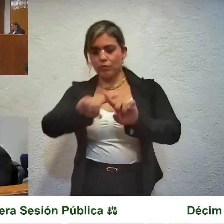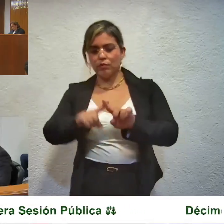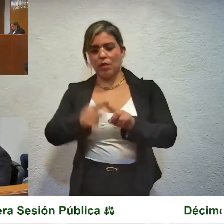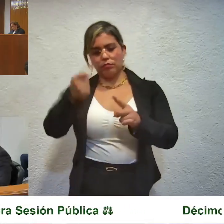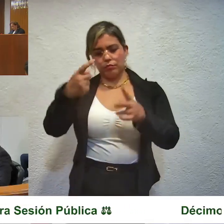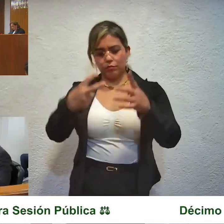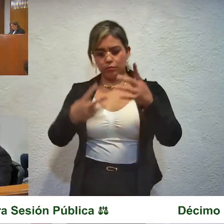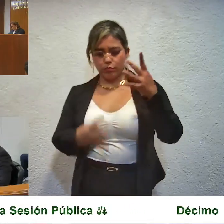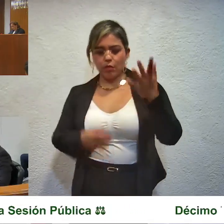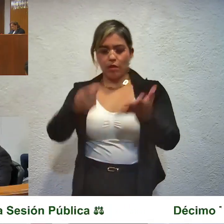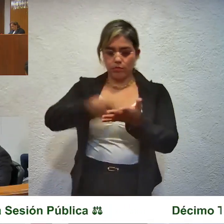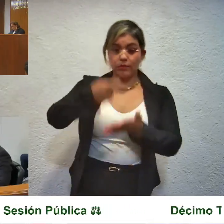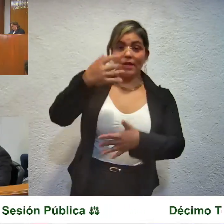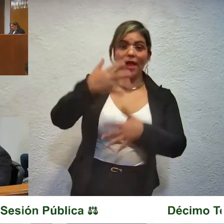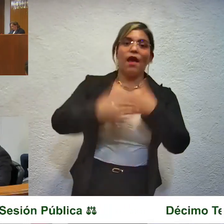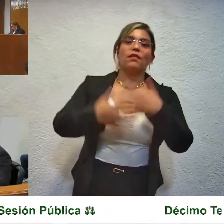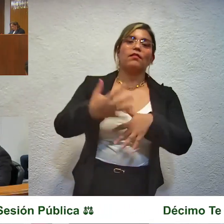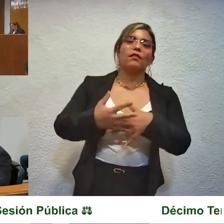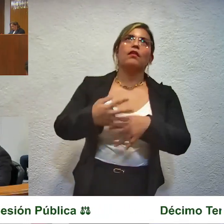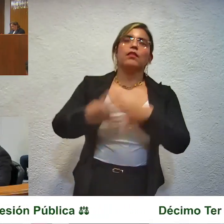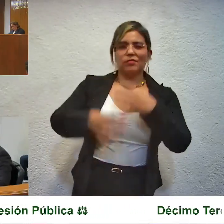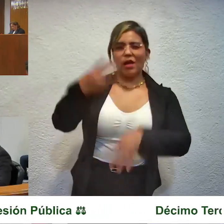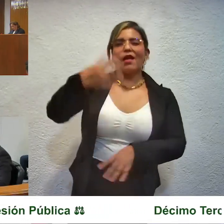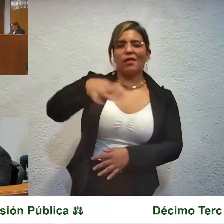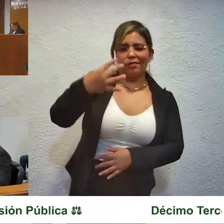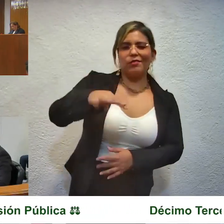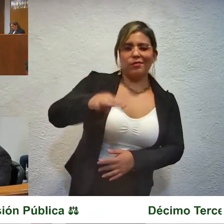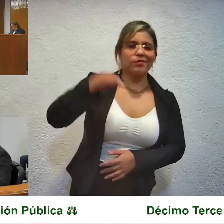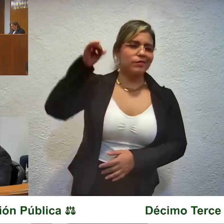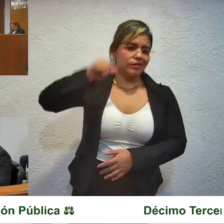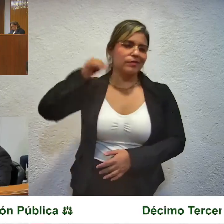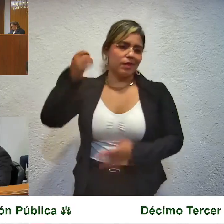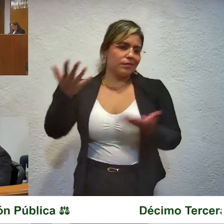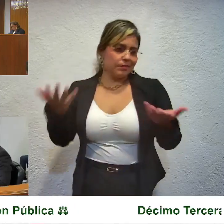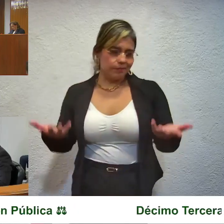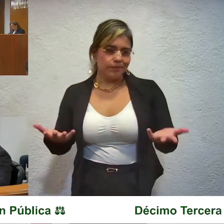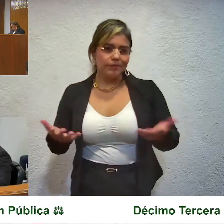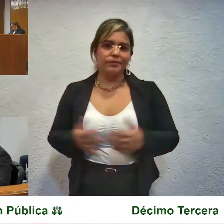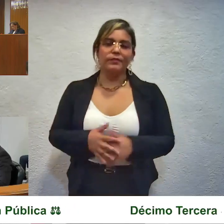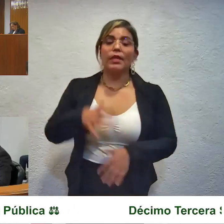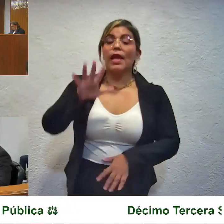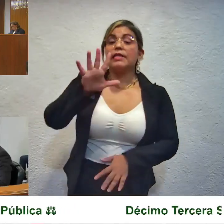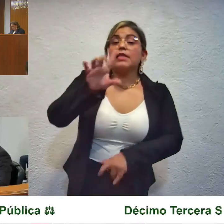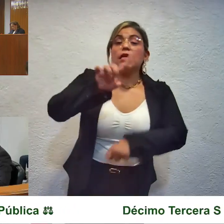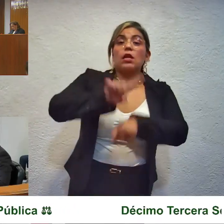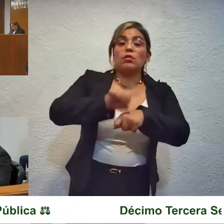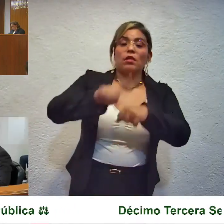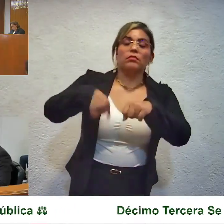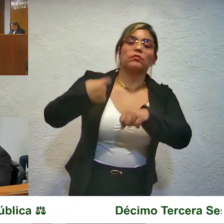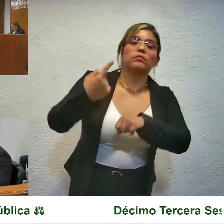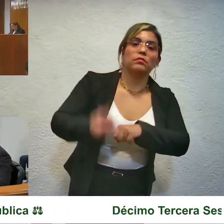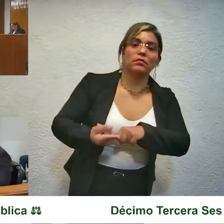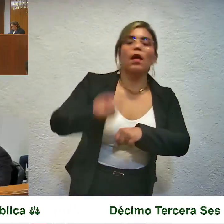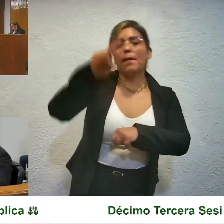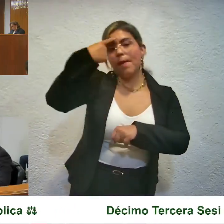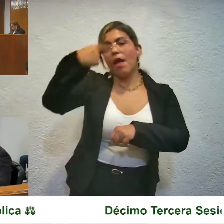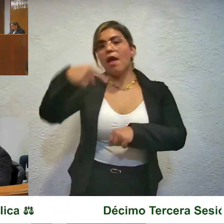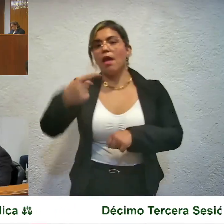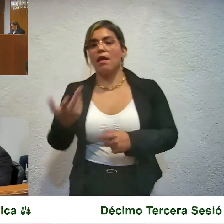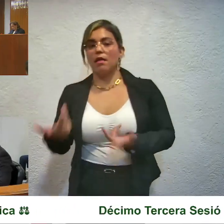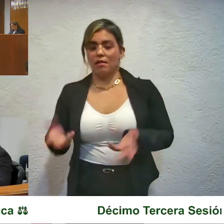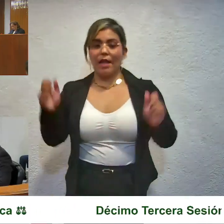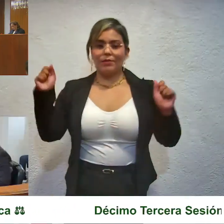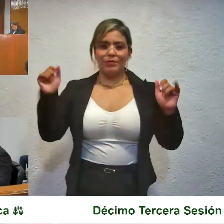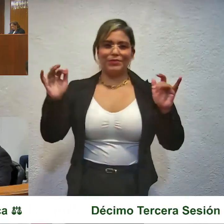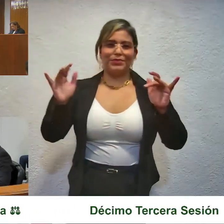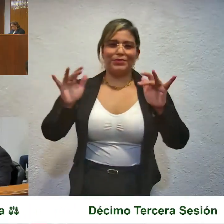la sentencia de 14 de abril, publicando la convocatoria por lo menos 5 días naturales antes de la celebración de la asamblea electiva